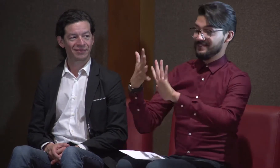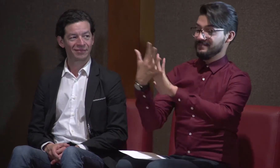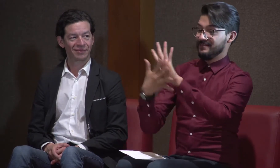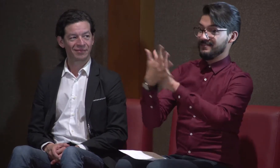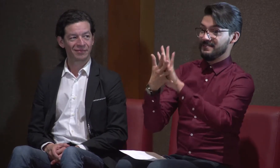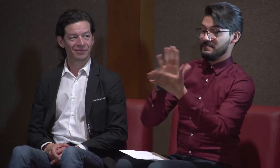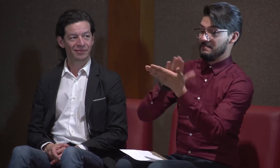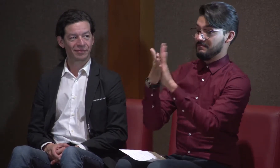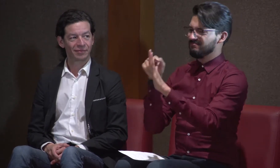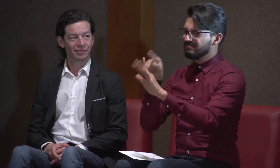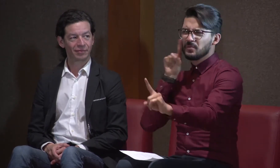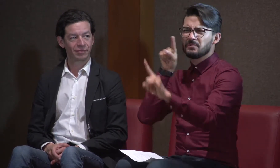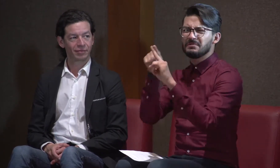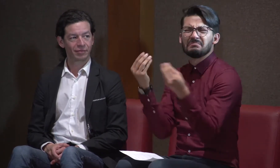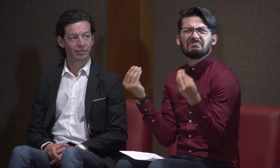una pregunta.